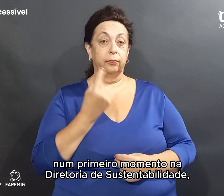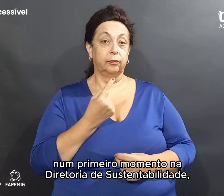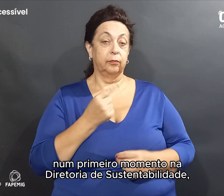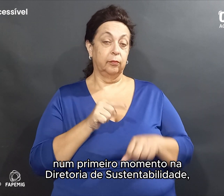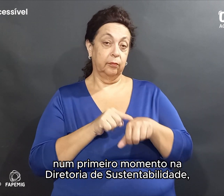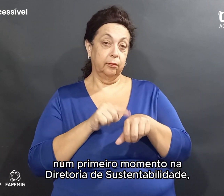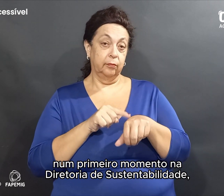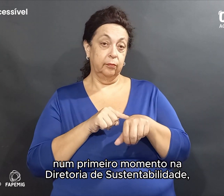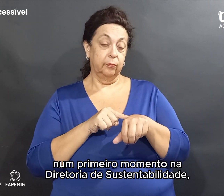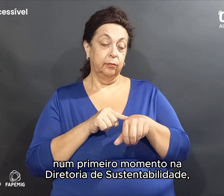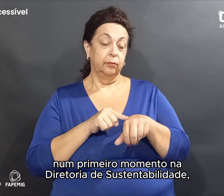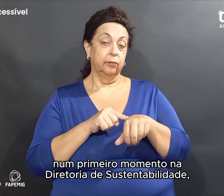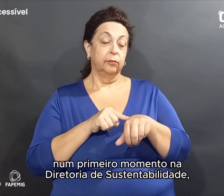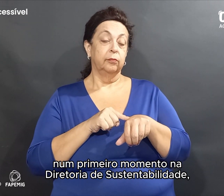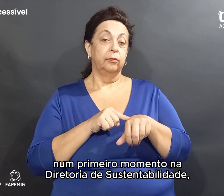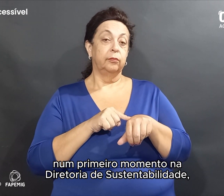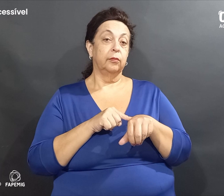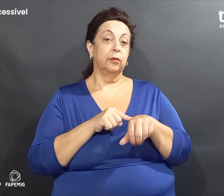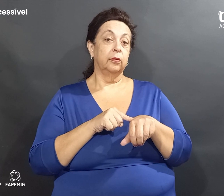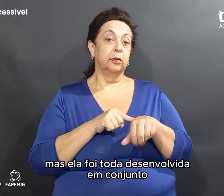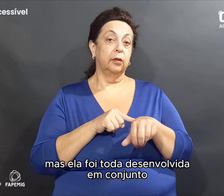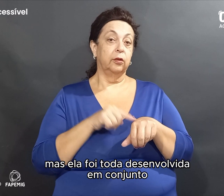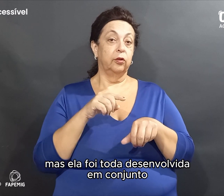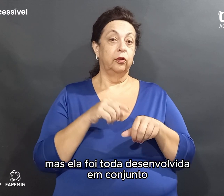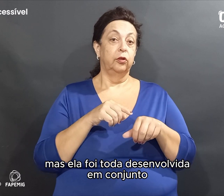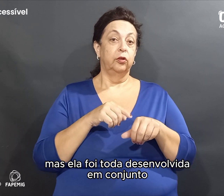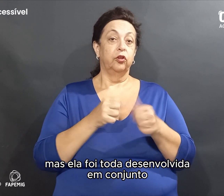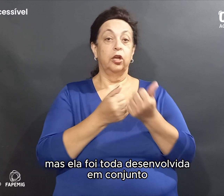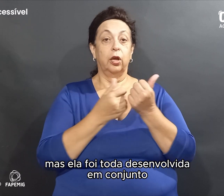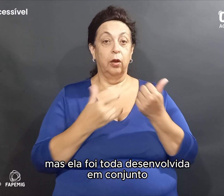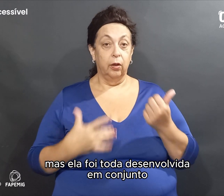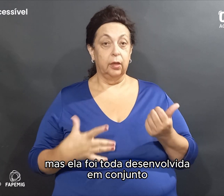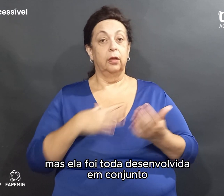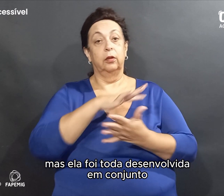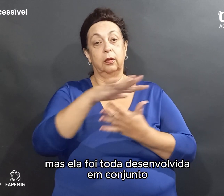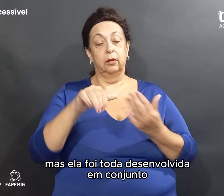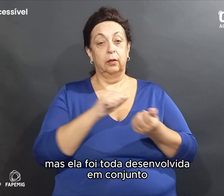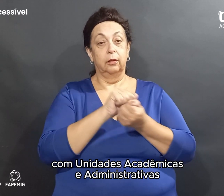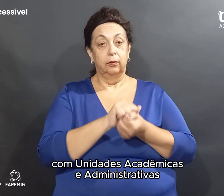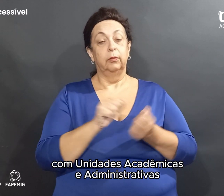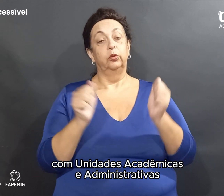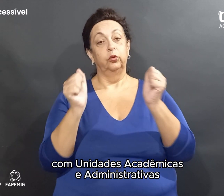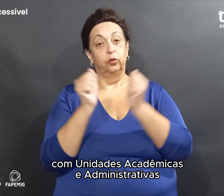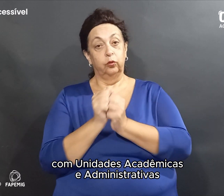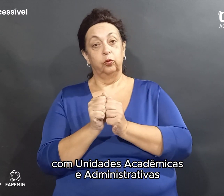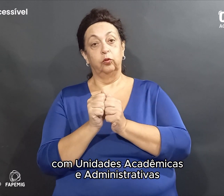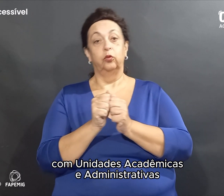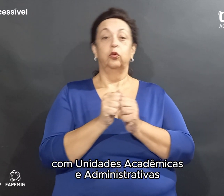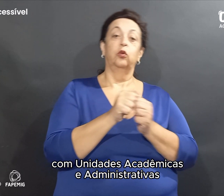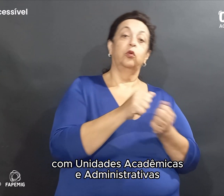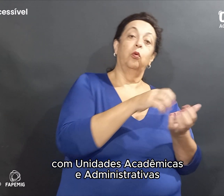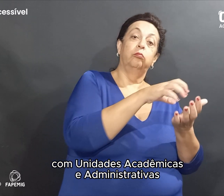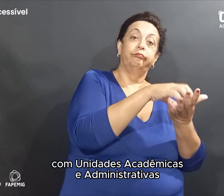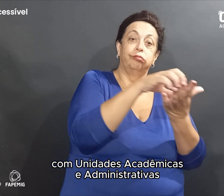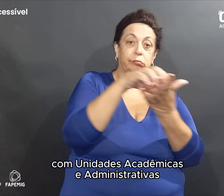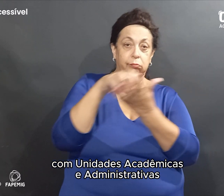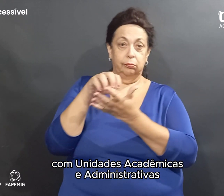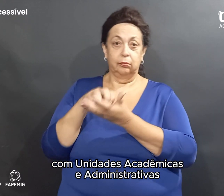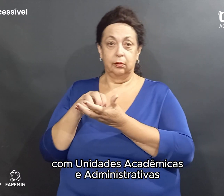primeiro momento na Diretoria de Sustentabilidade, mas ela foi toda desenvolvida em conjunto com unidades acadêmicas